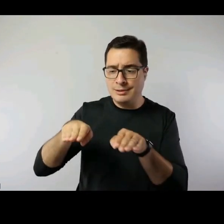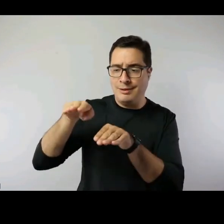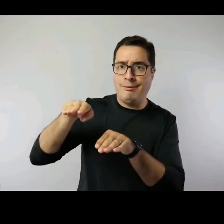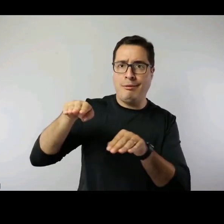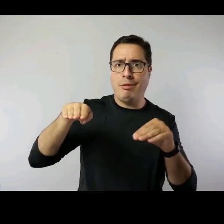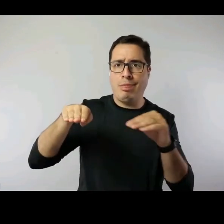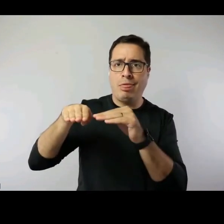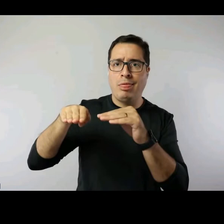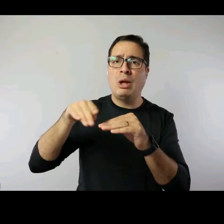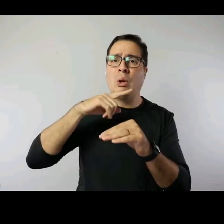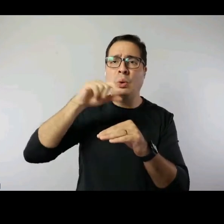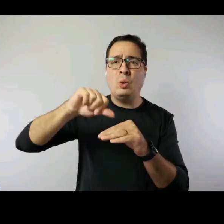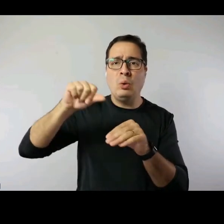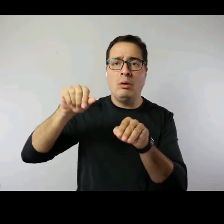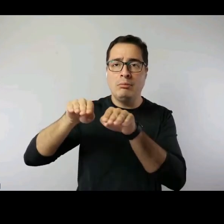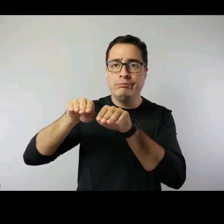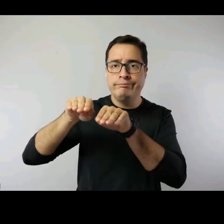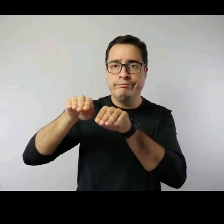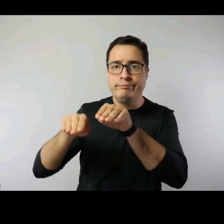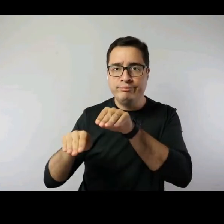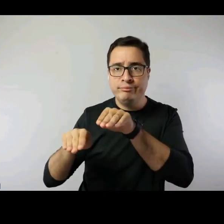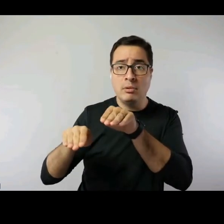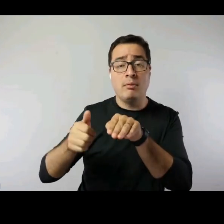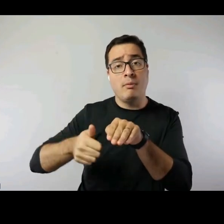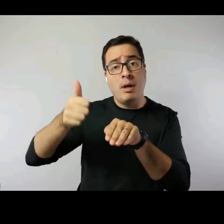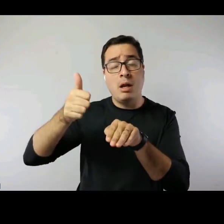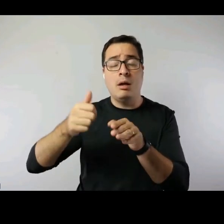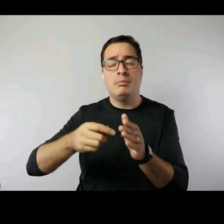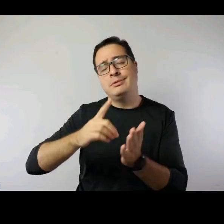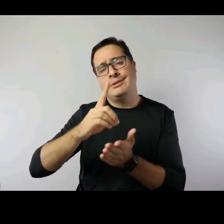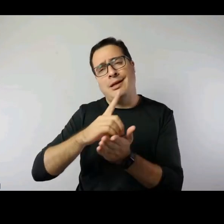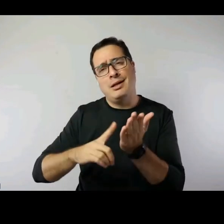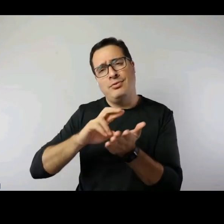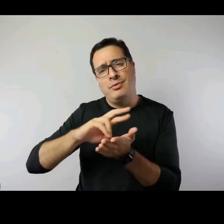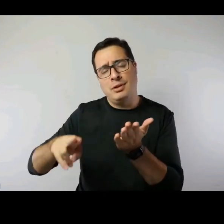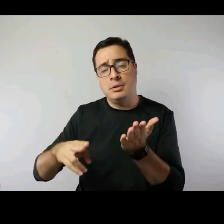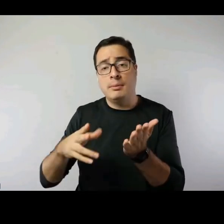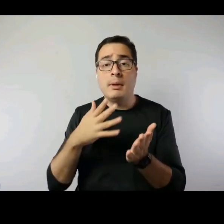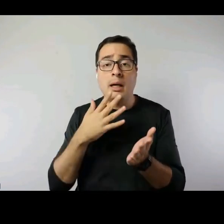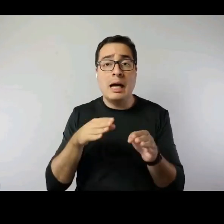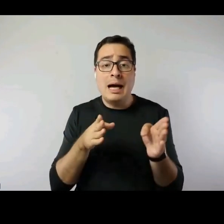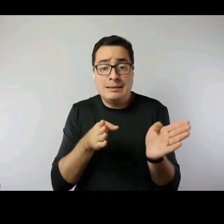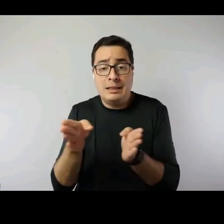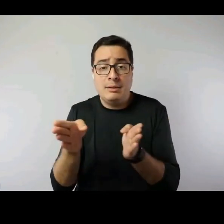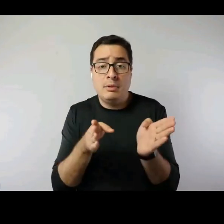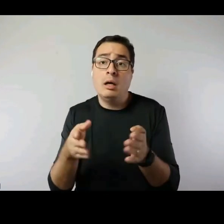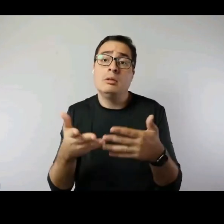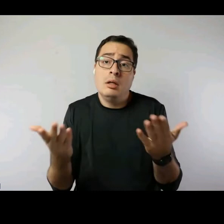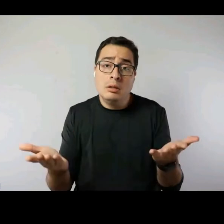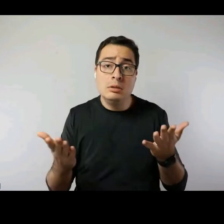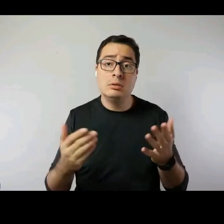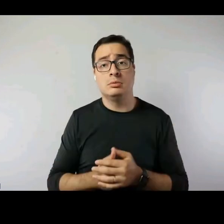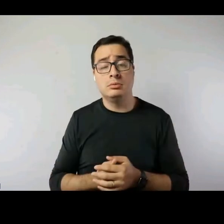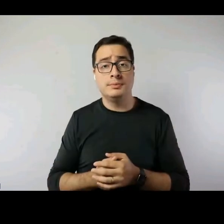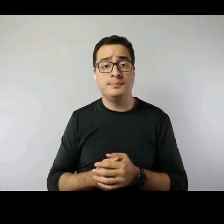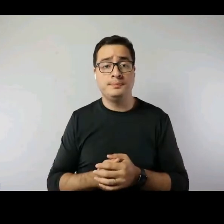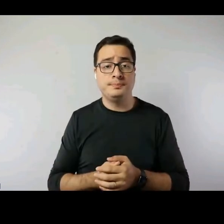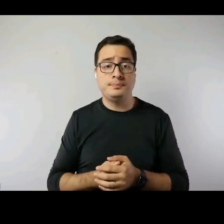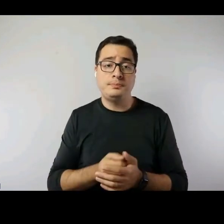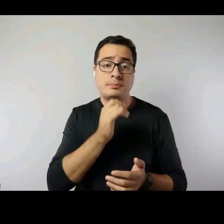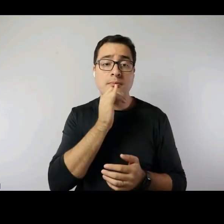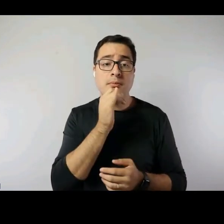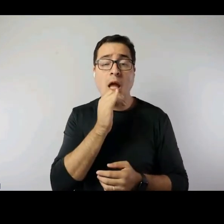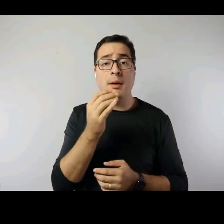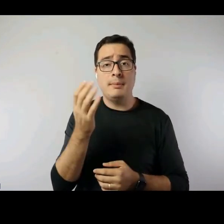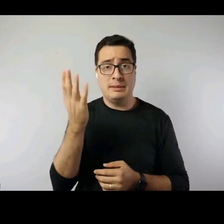assim, detalhes que eu poderia explorar bem mais de design, mas no caso de acessibilidade é isso. No caso das